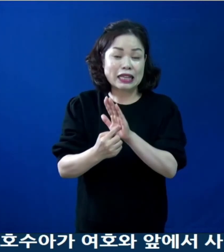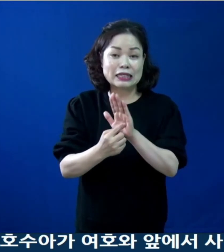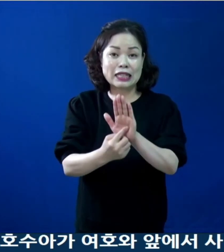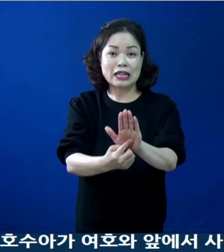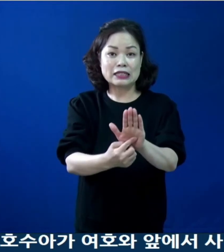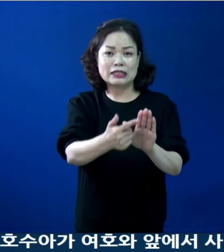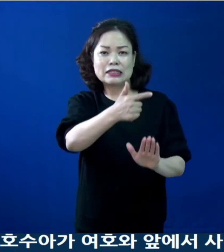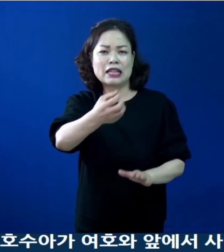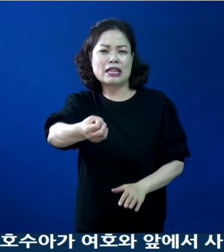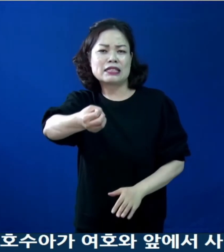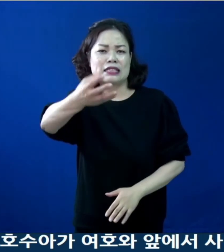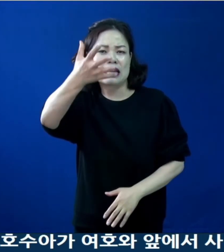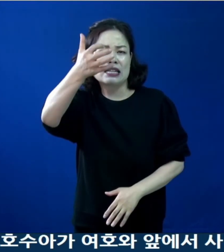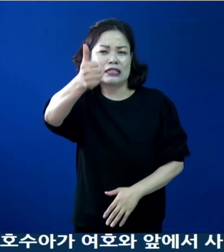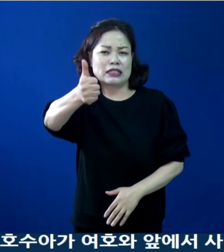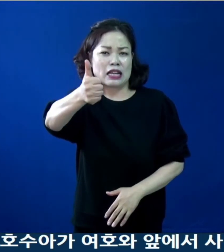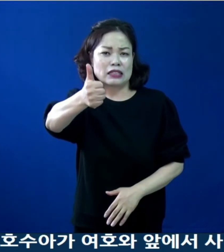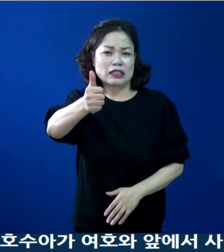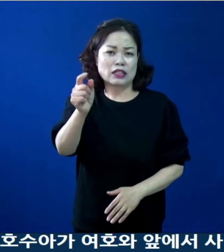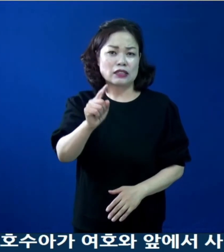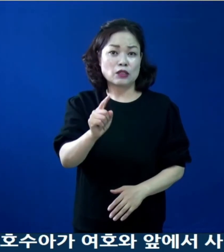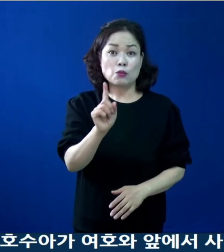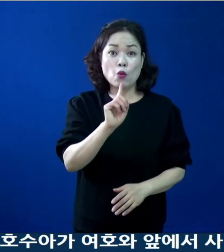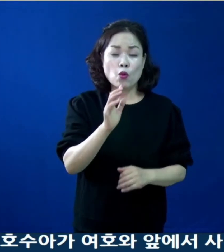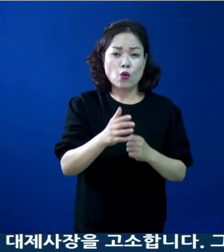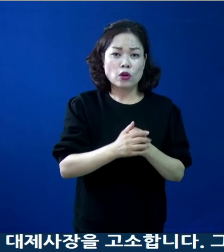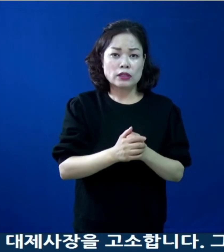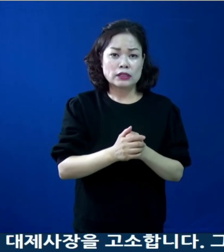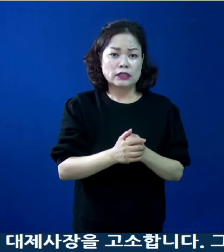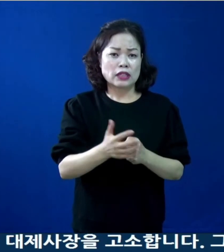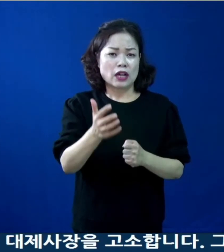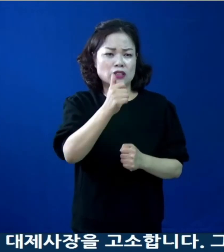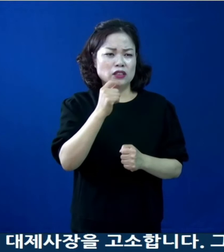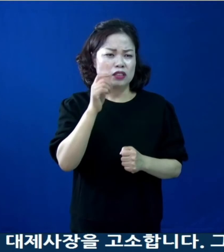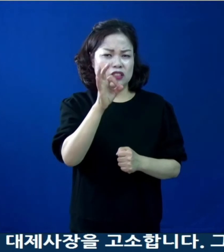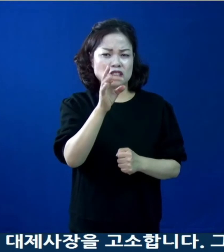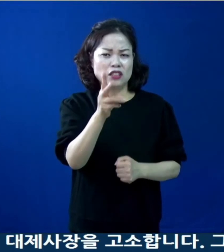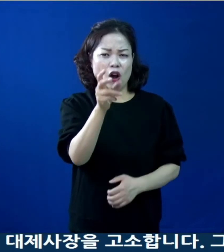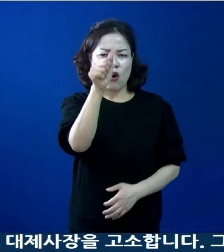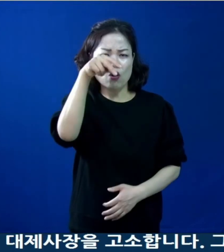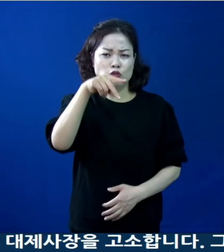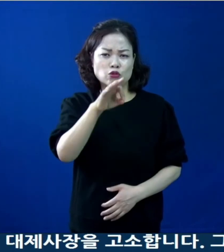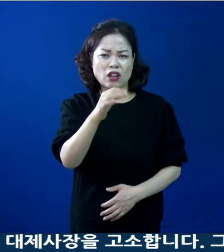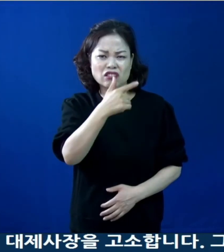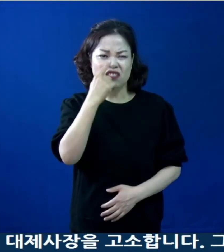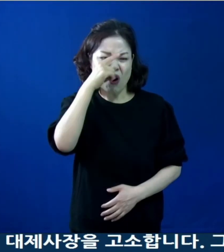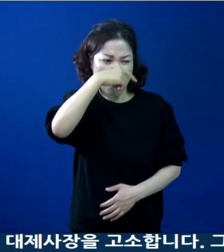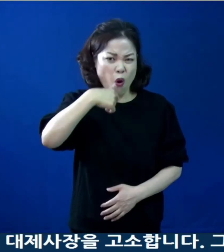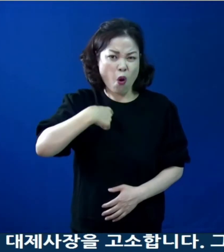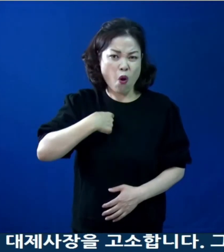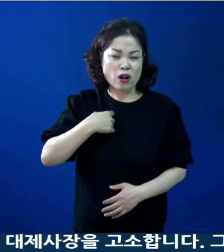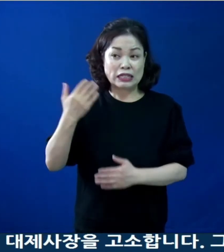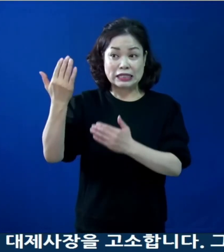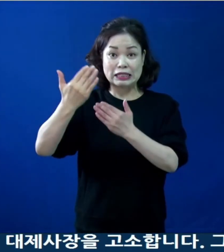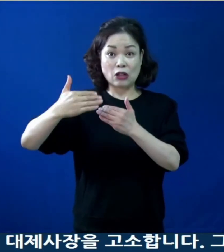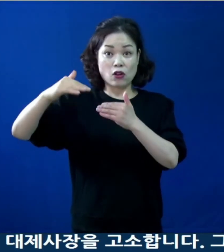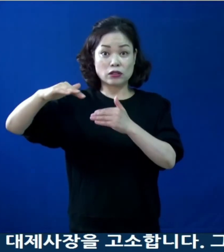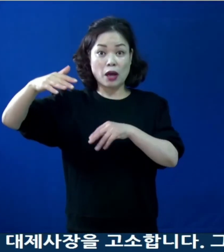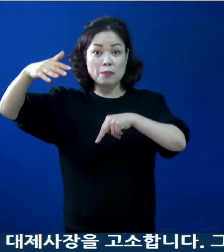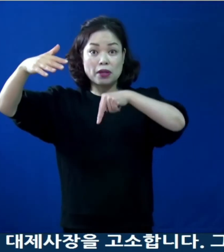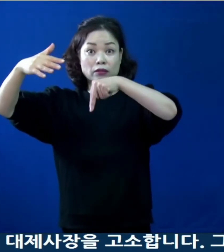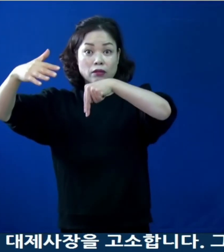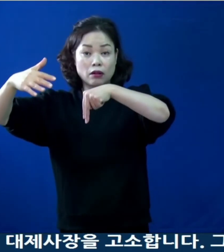여호수아 대제사장을 3절에서 뭐라고 얘기하냐면 여호수아가 더러운 옷을 입고 천사 앞에 서